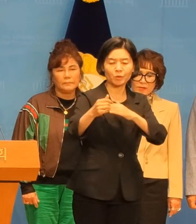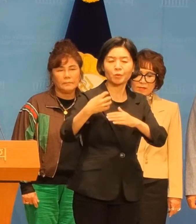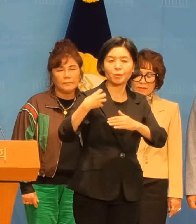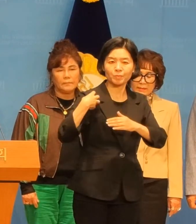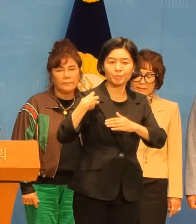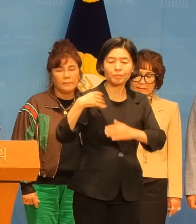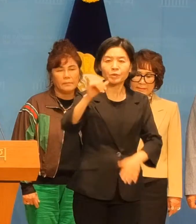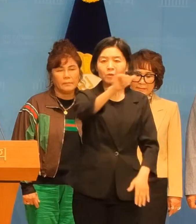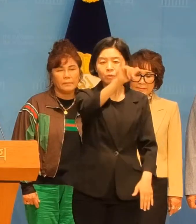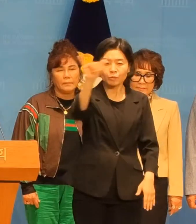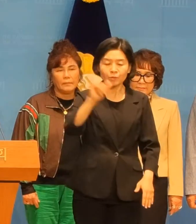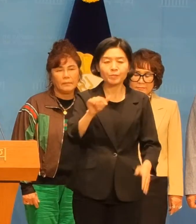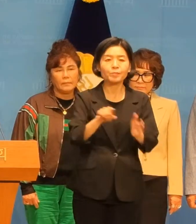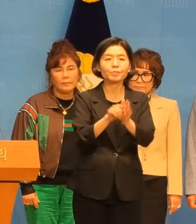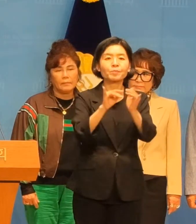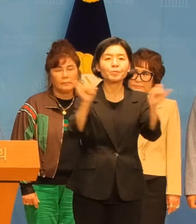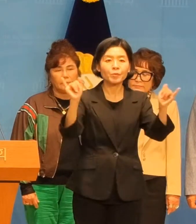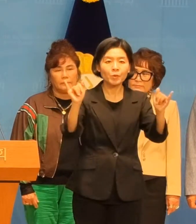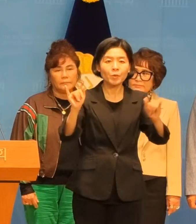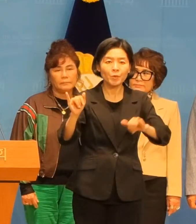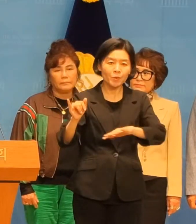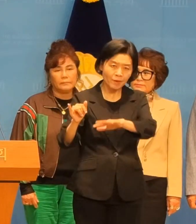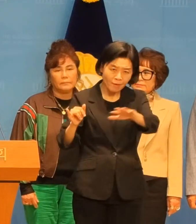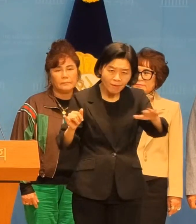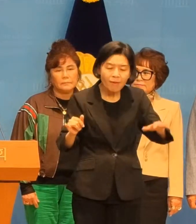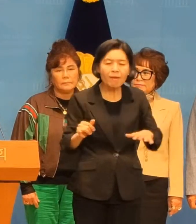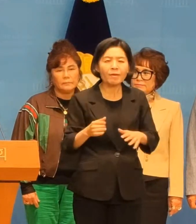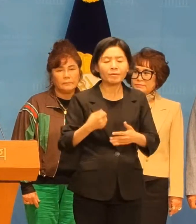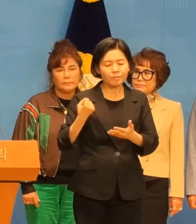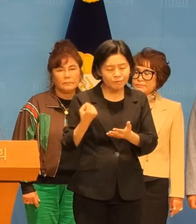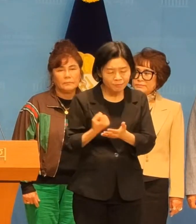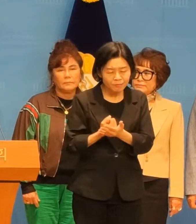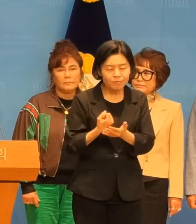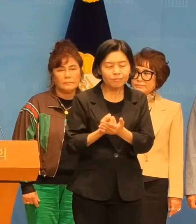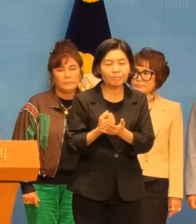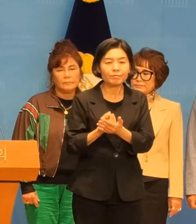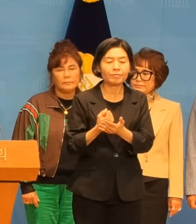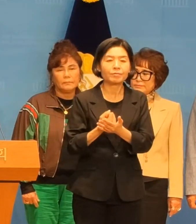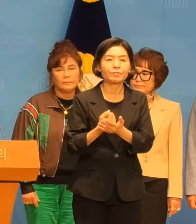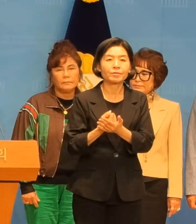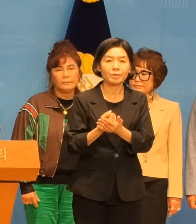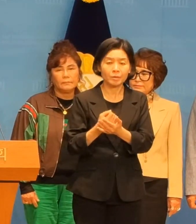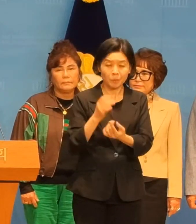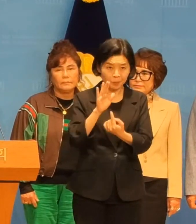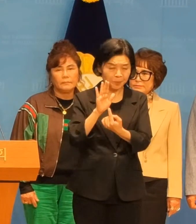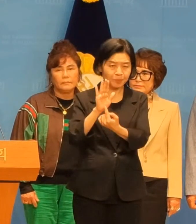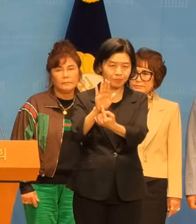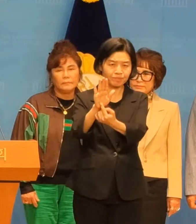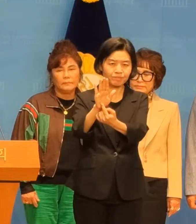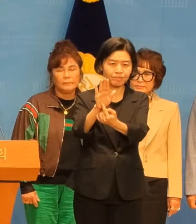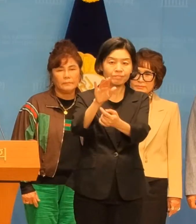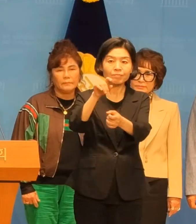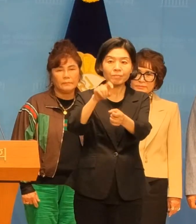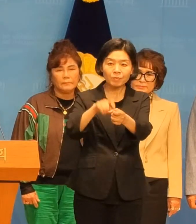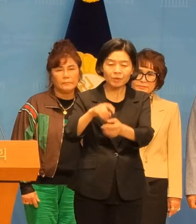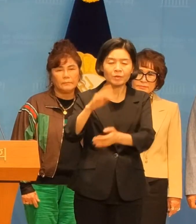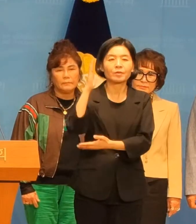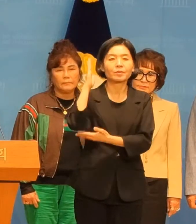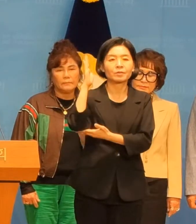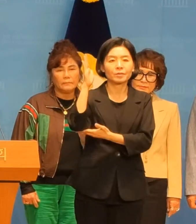전국 신도회는 깊은 유감을 표하고자 이 자리에 섰습니다.